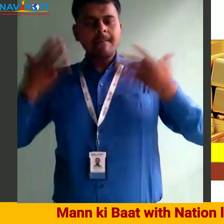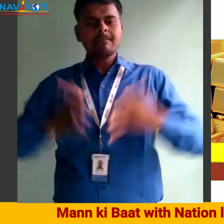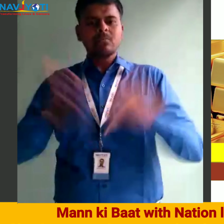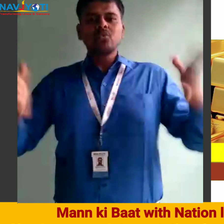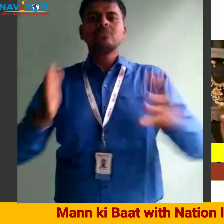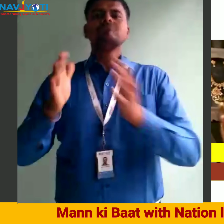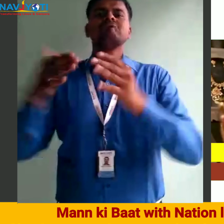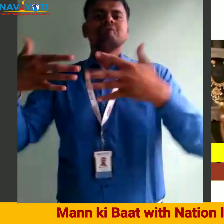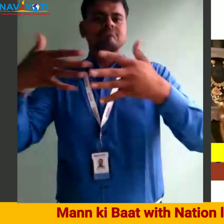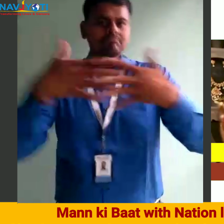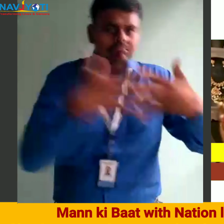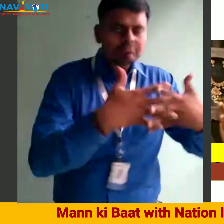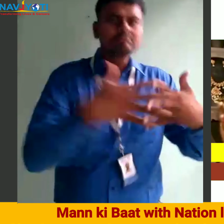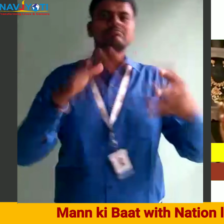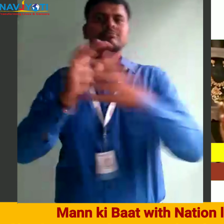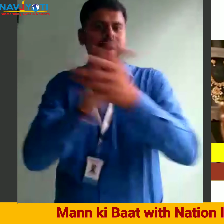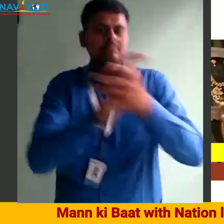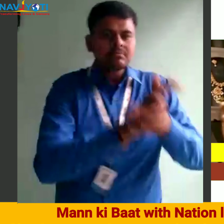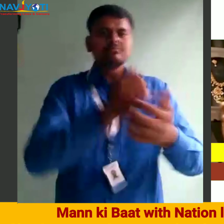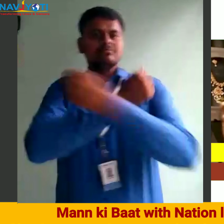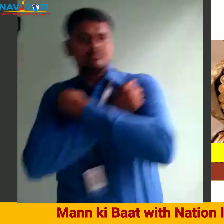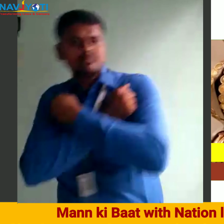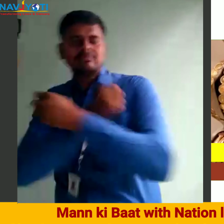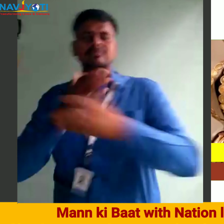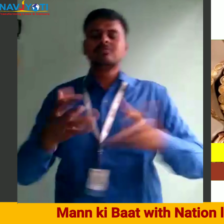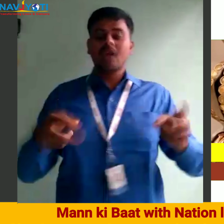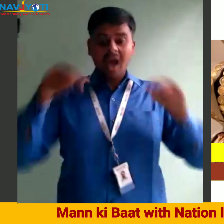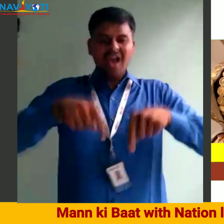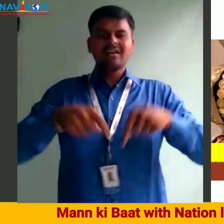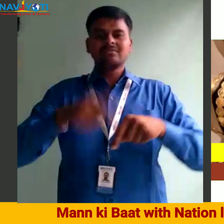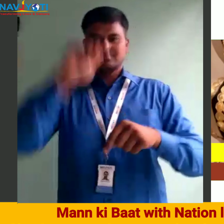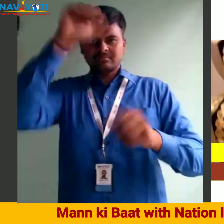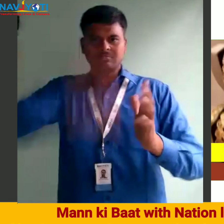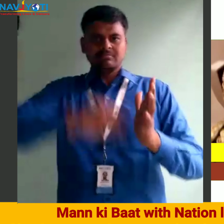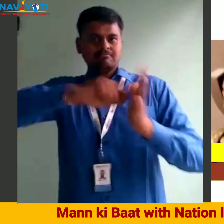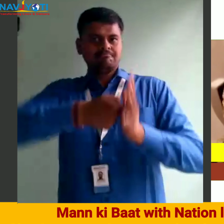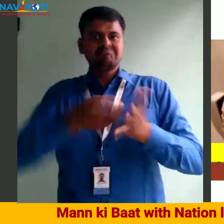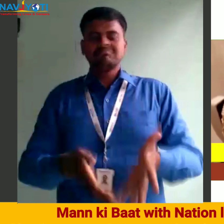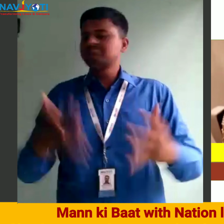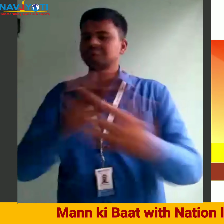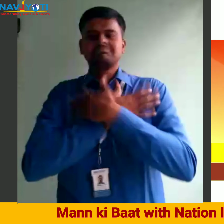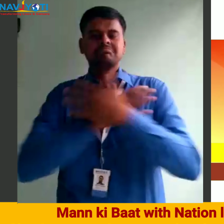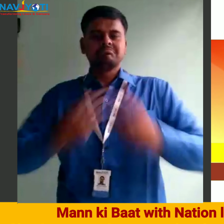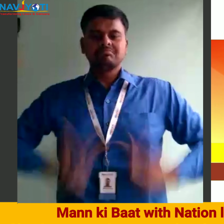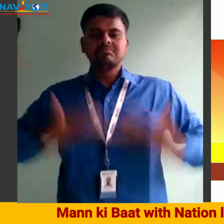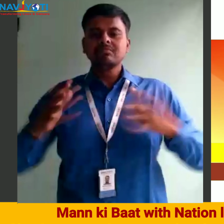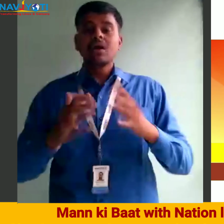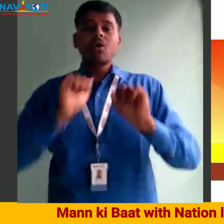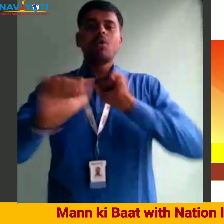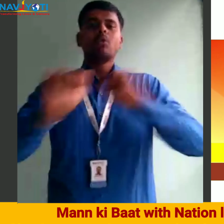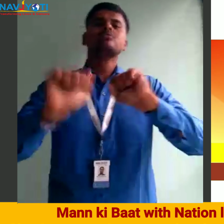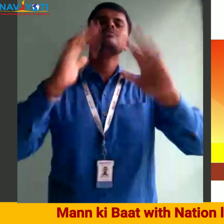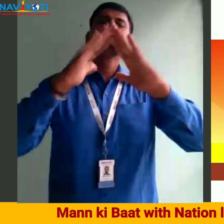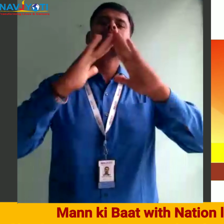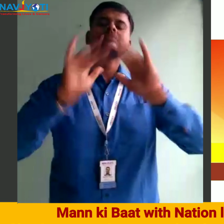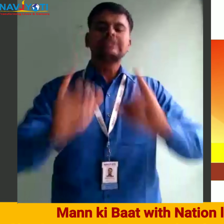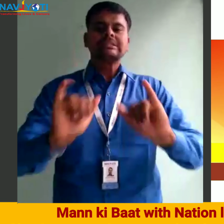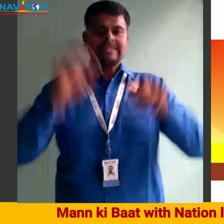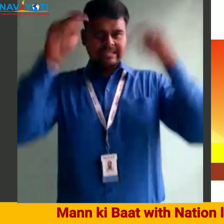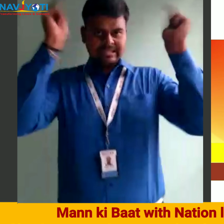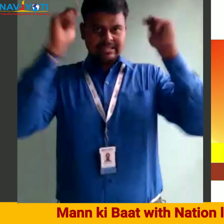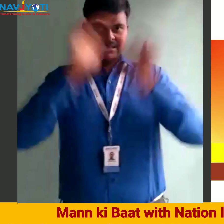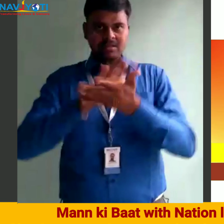नहीं हो, वो अक्षय है। अपने घरों में हम सब इस पर्व को हर साल मनाते हैं, लेकिन